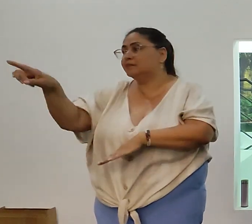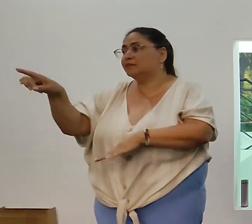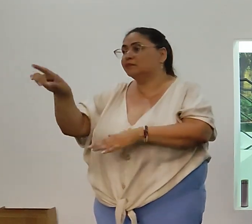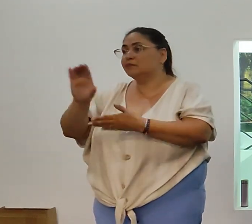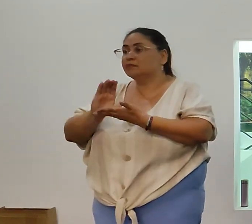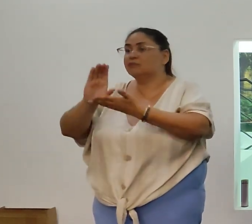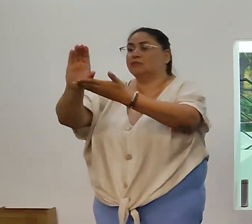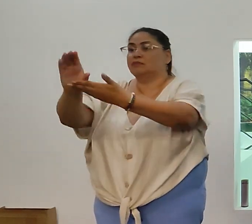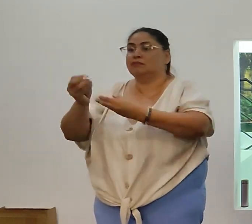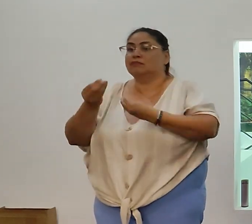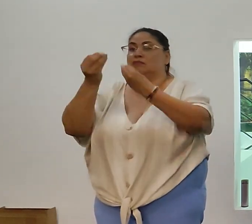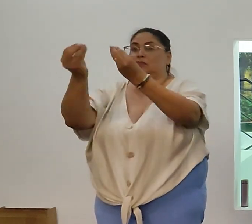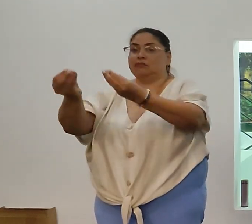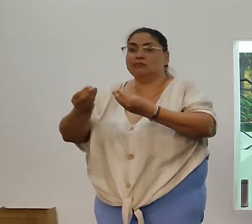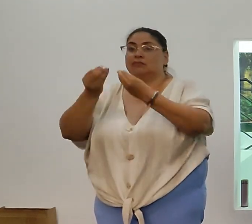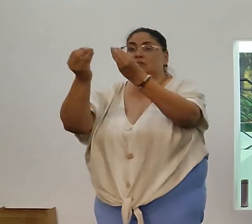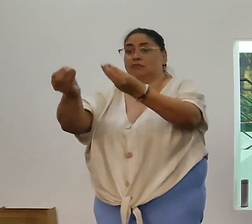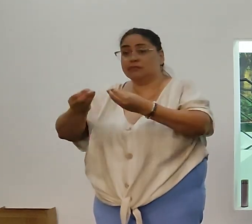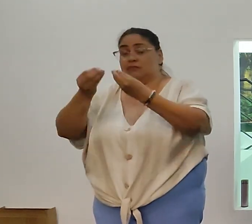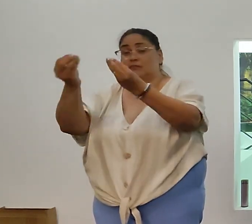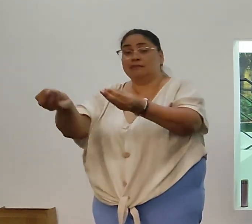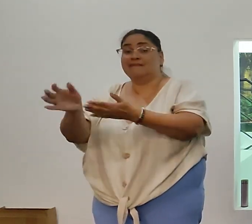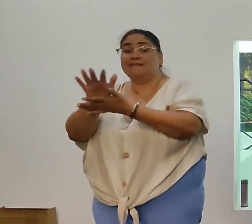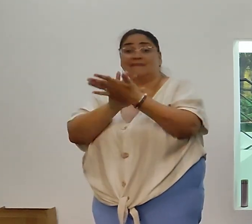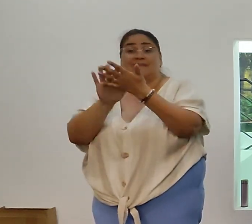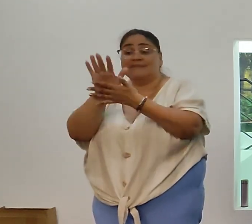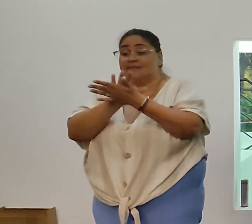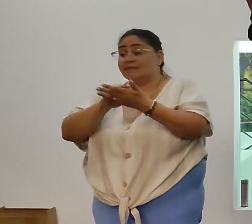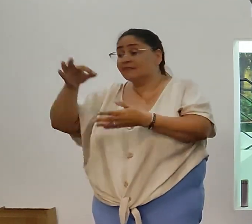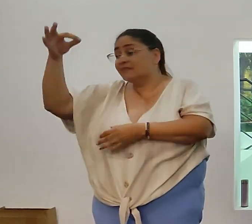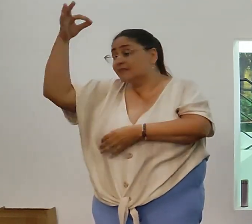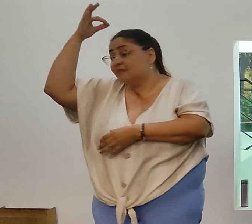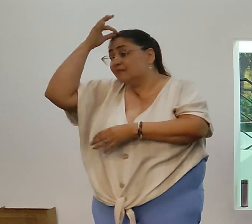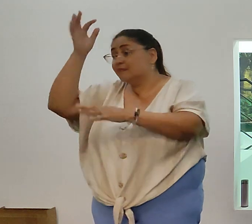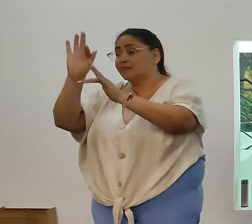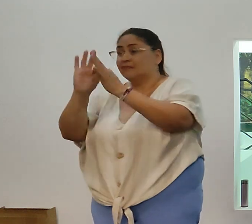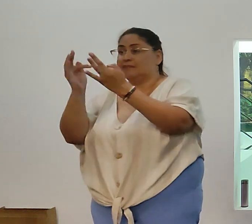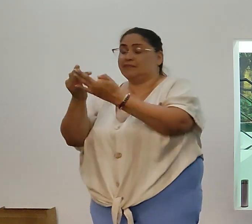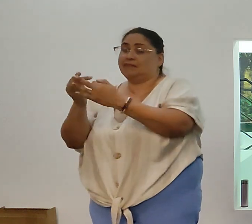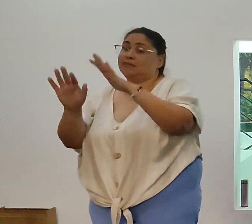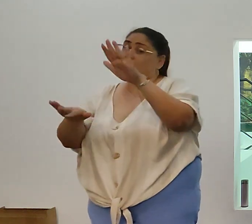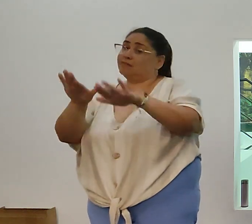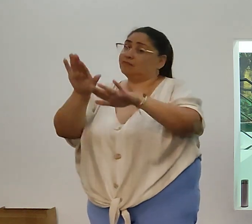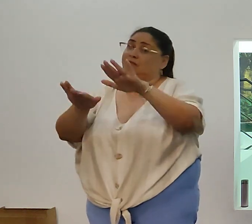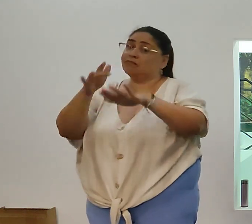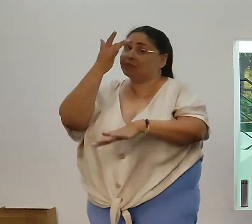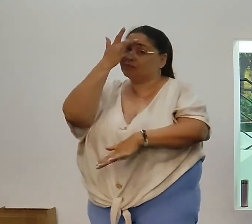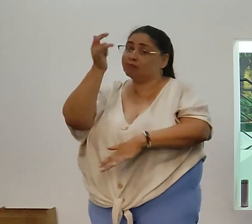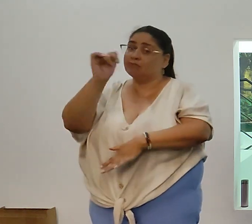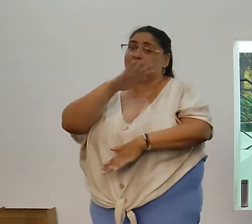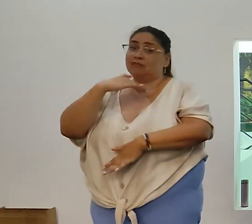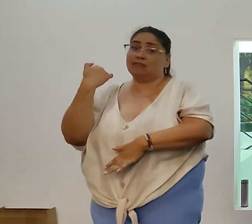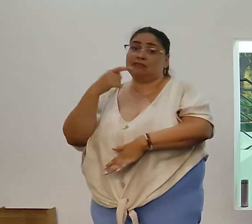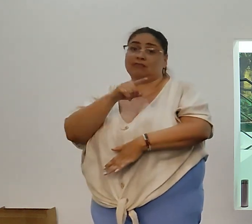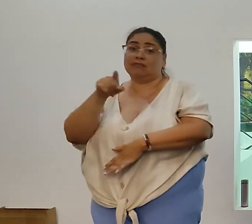apenas no material e não vamos investir no espiritual da nossa família? Porque amanhã pode ser tarde.